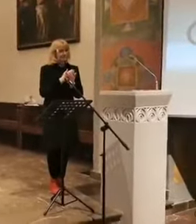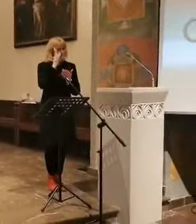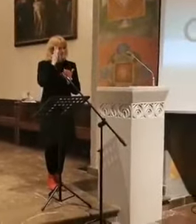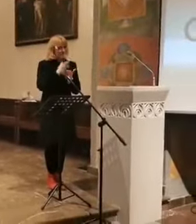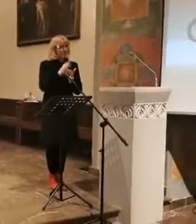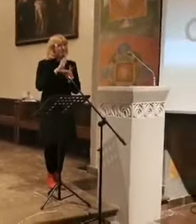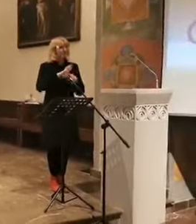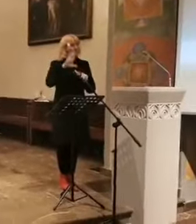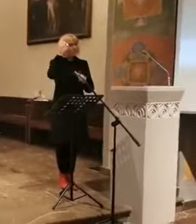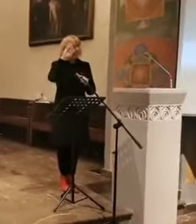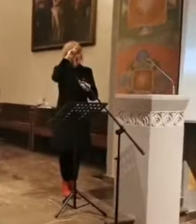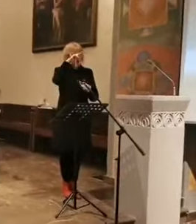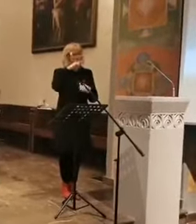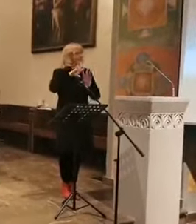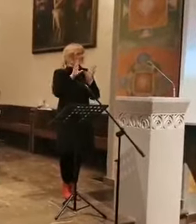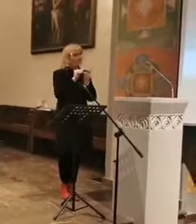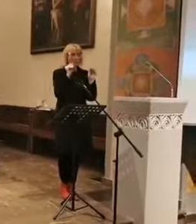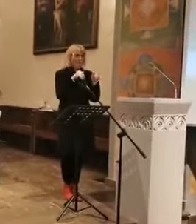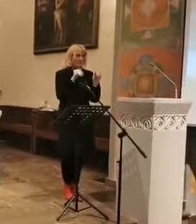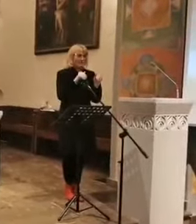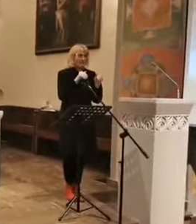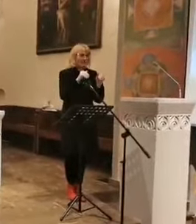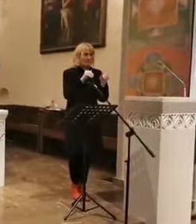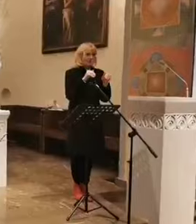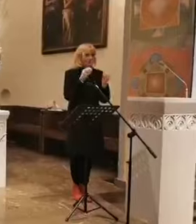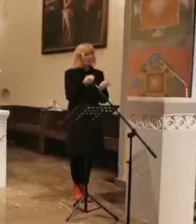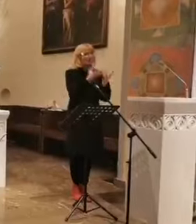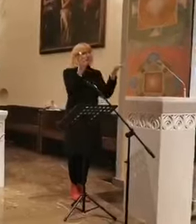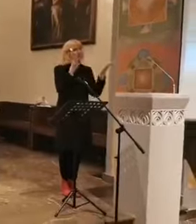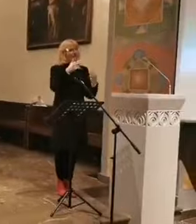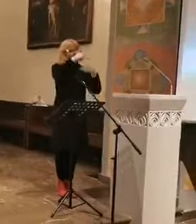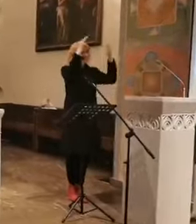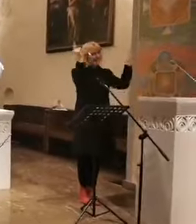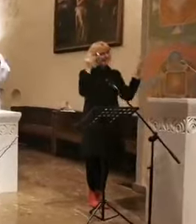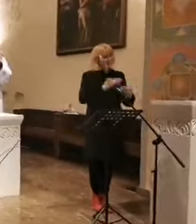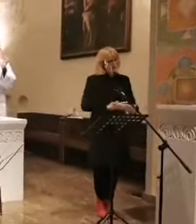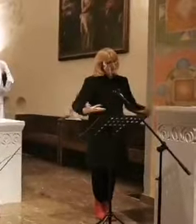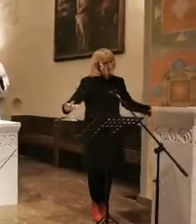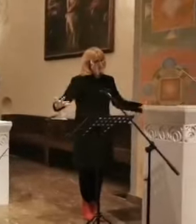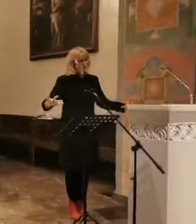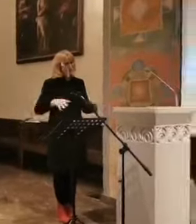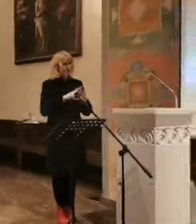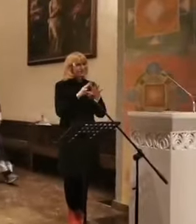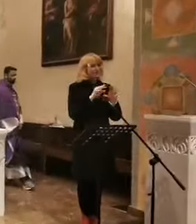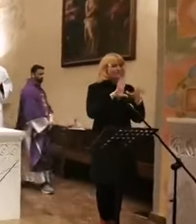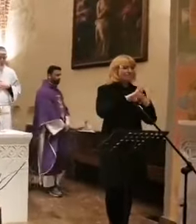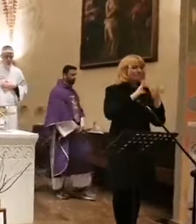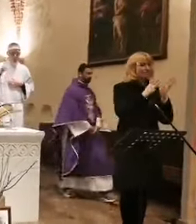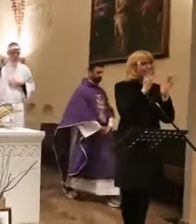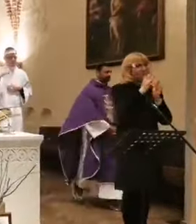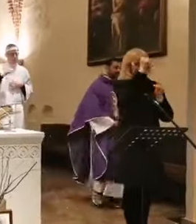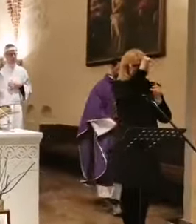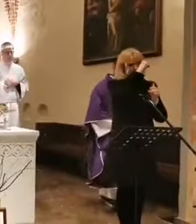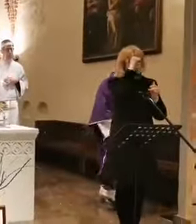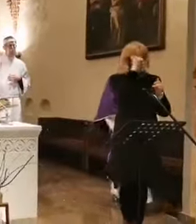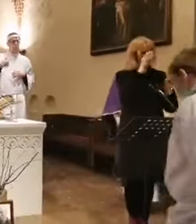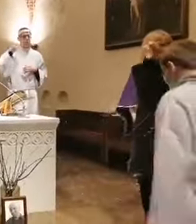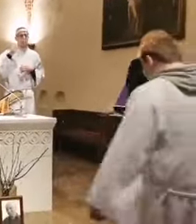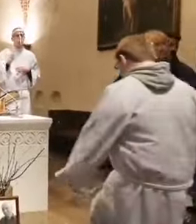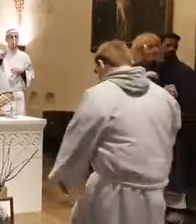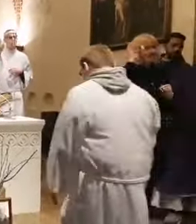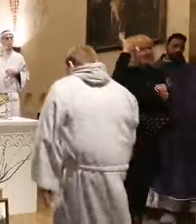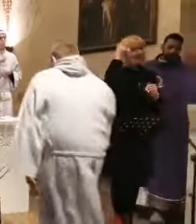Wierzę w Boga, Ojca Wszechmogącego, Stworzyciela nieba i ziemi, Jezusa Chrystusa, Syna